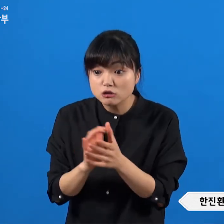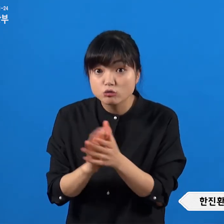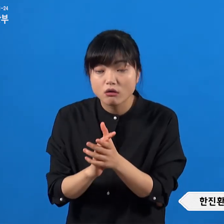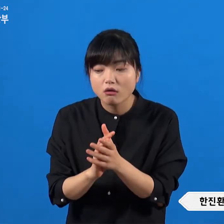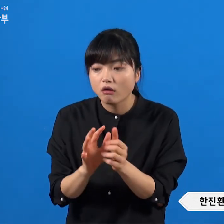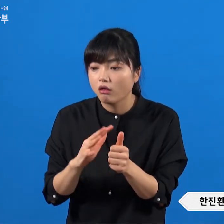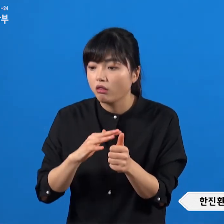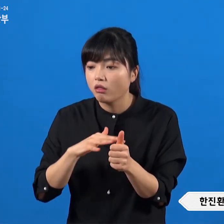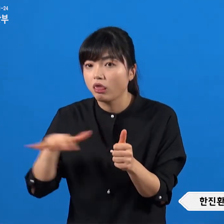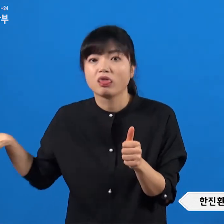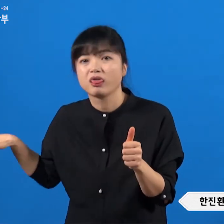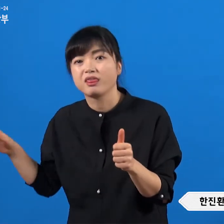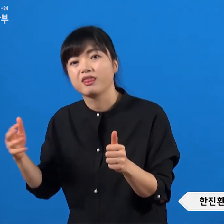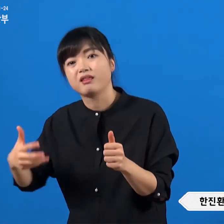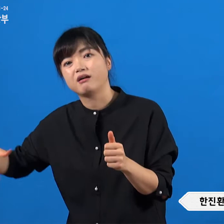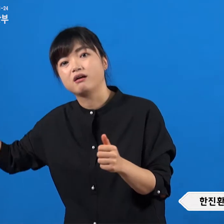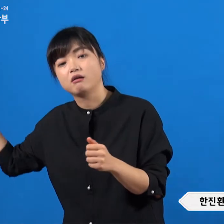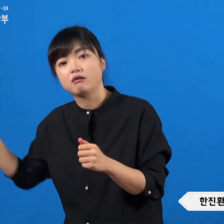다 등을 돌려버립니다.